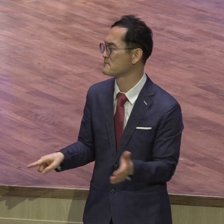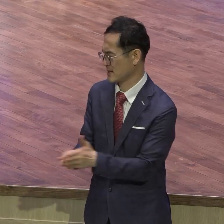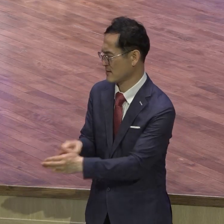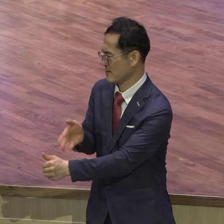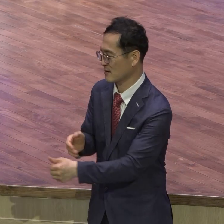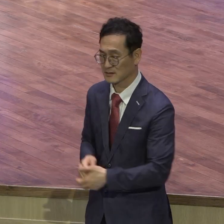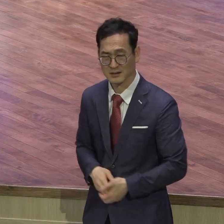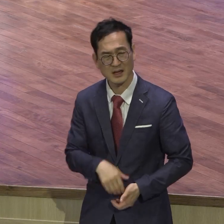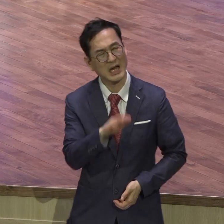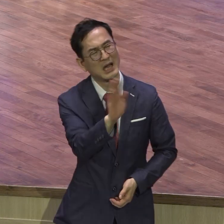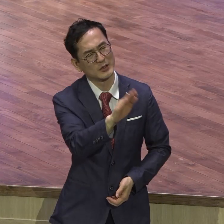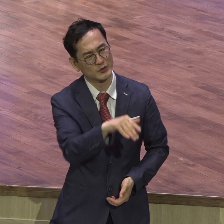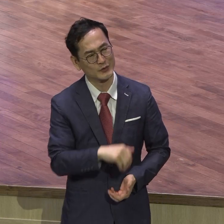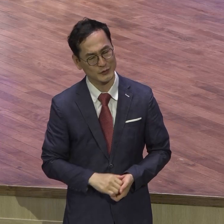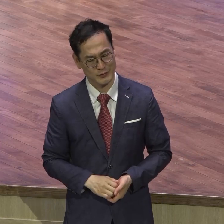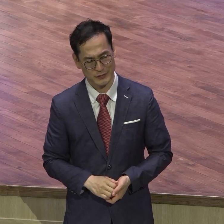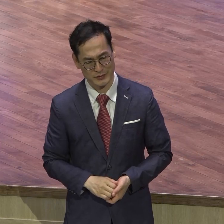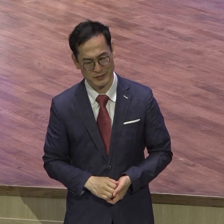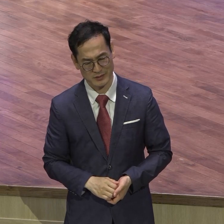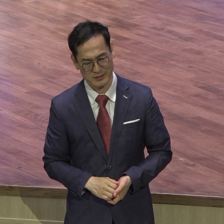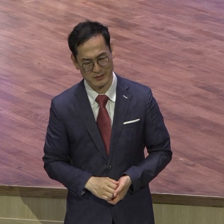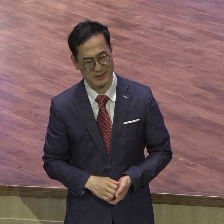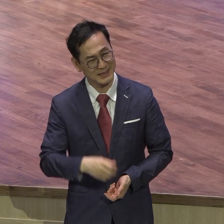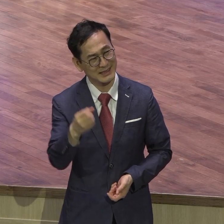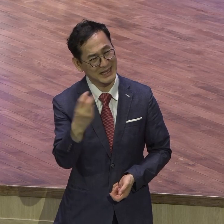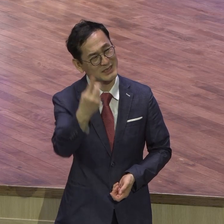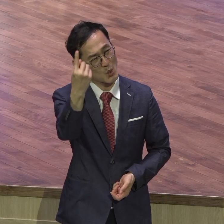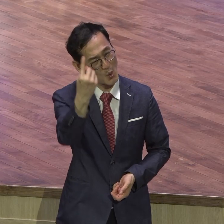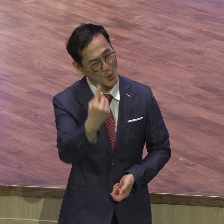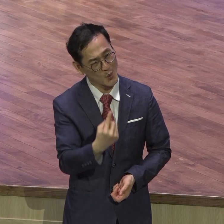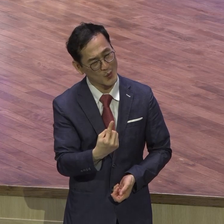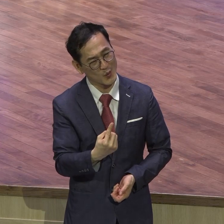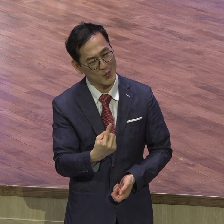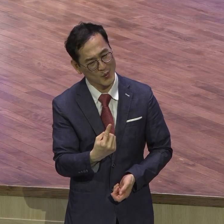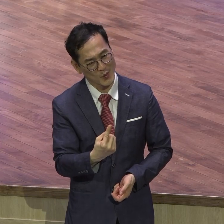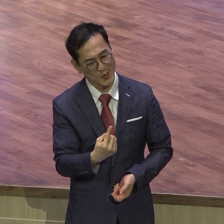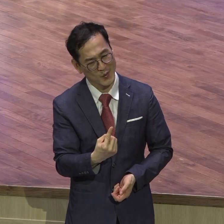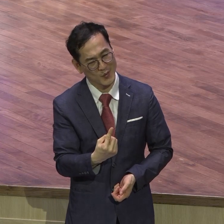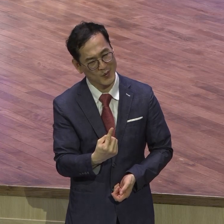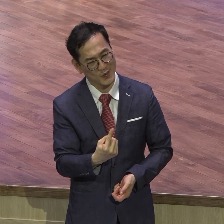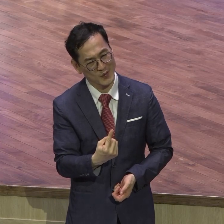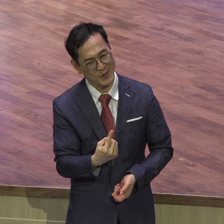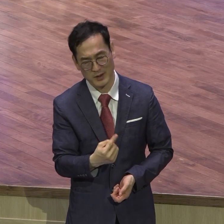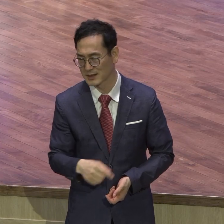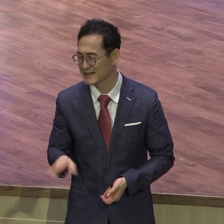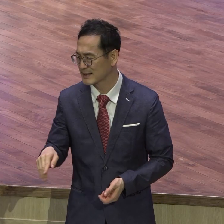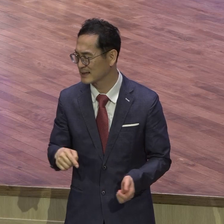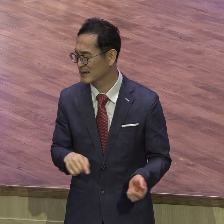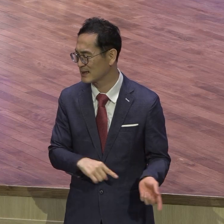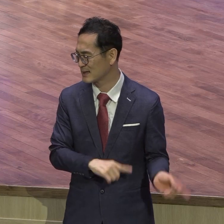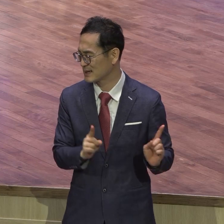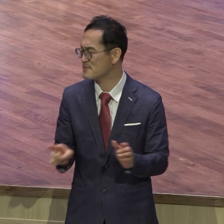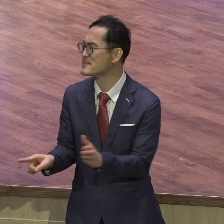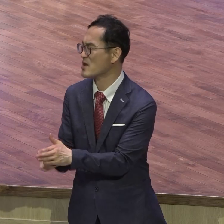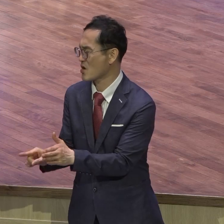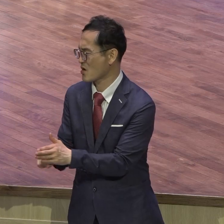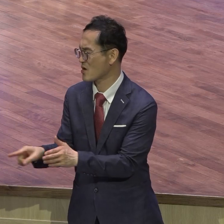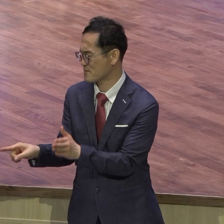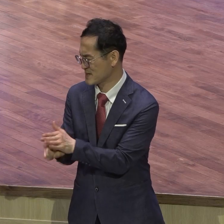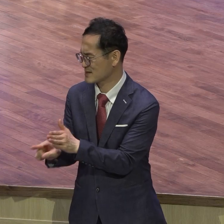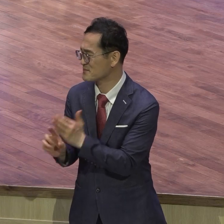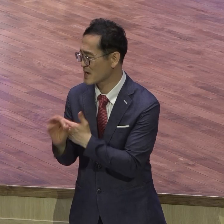주님 주님 재림하실 때나 오빠 믿어라 믿으면 영광을